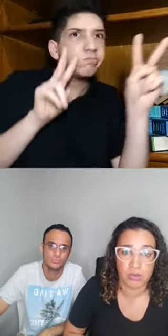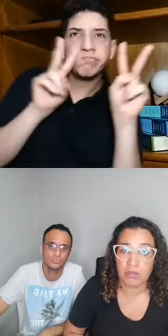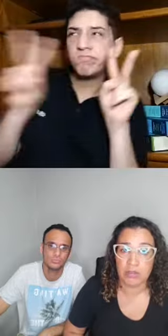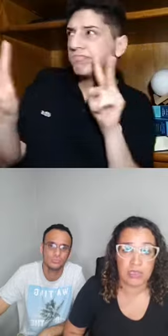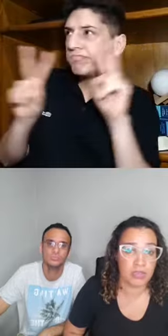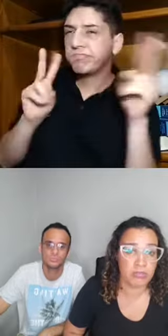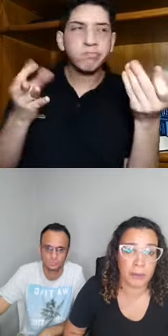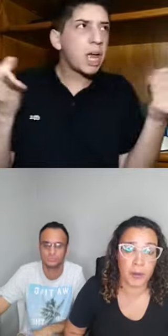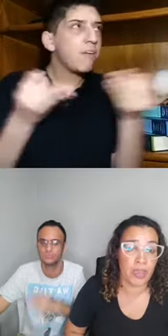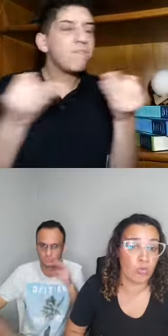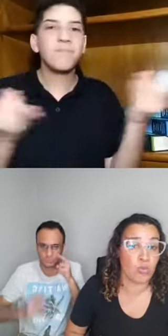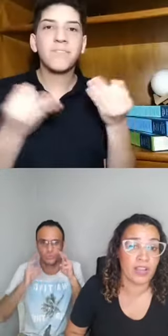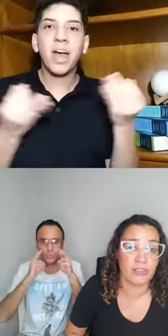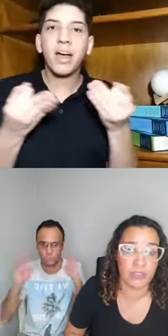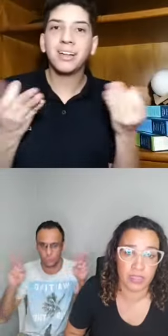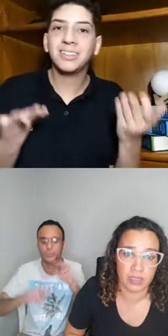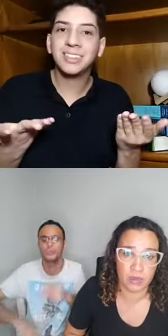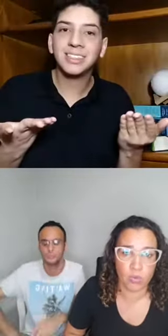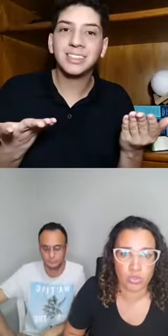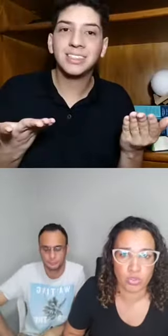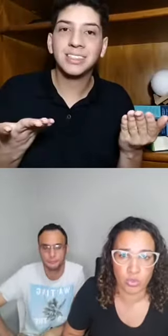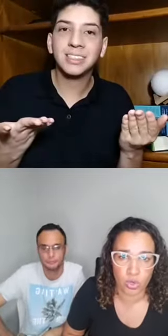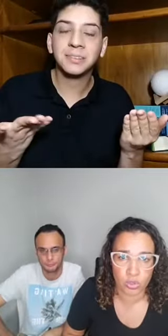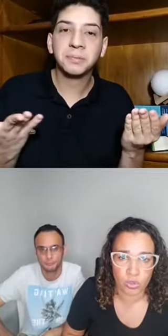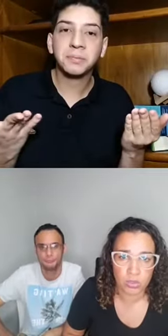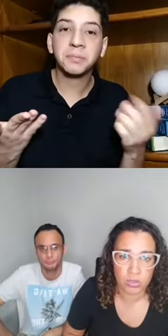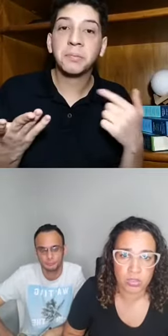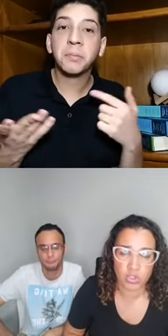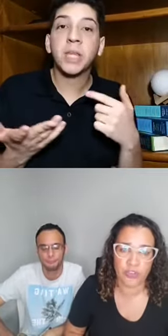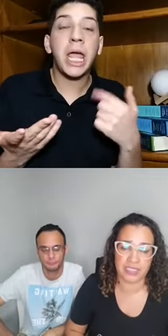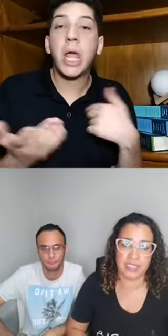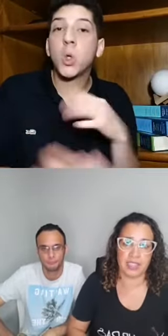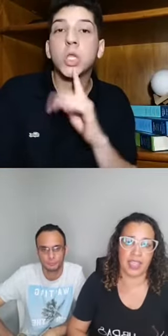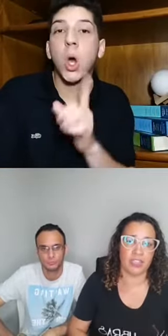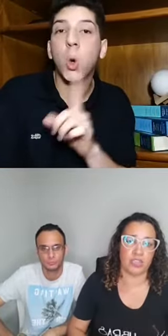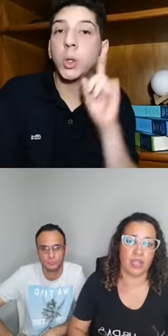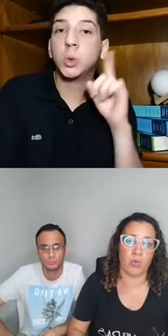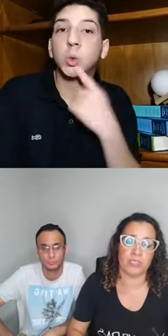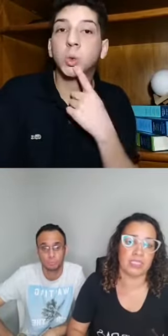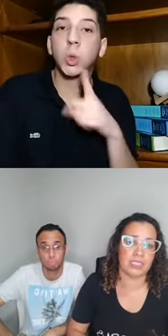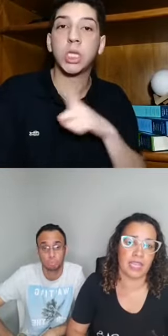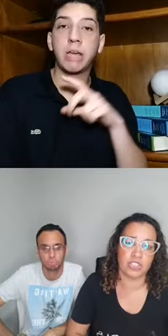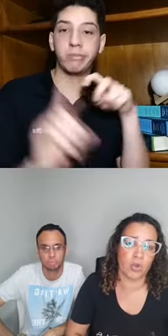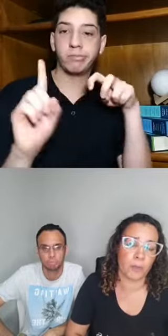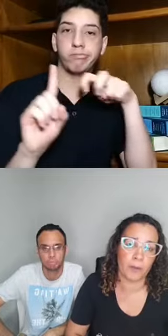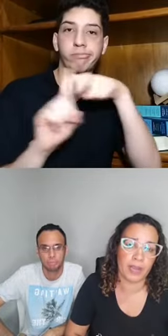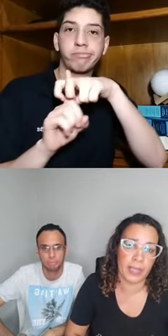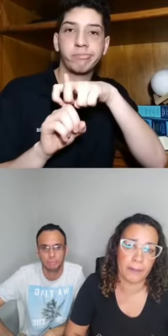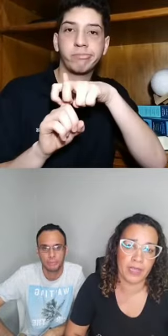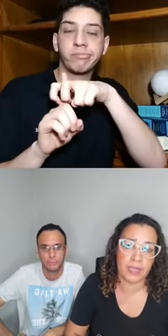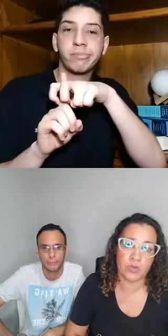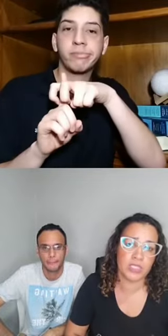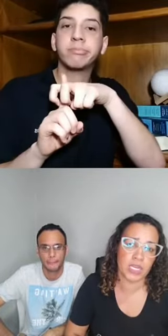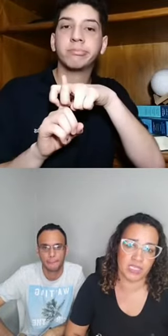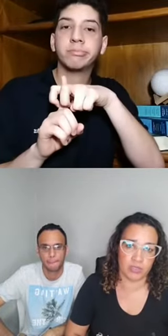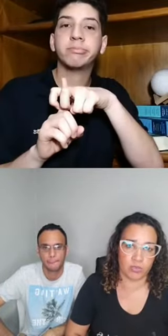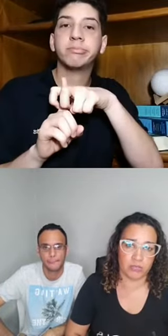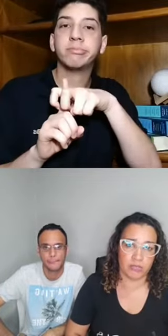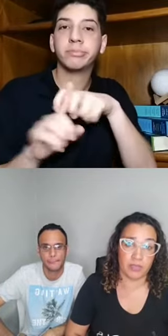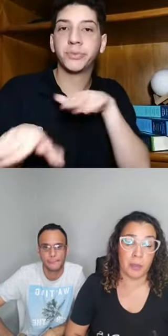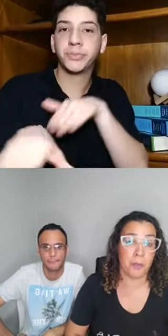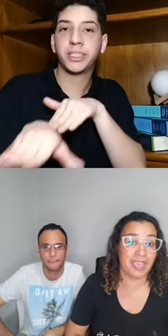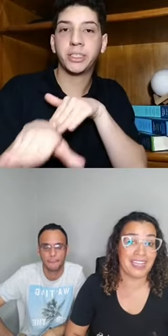fantástico, que não tem problema. Eu nunca vi um surdo sofrer acidente ou ter algum acidente, algum problema no